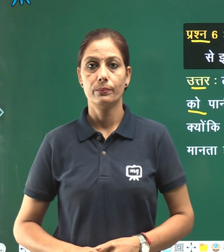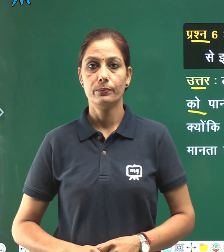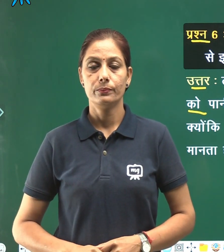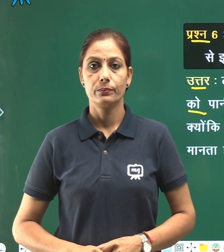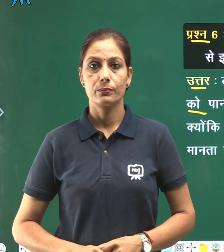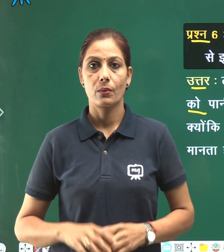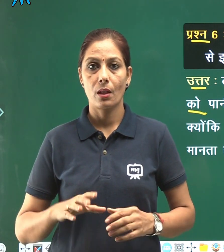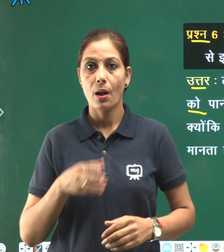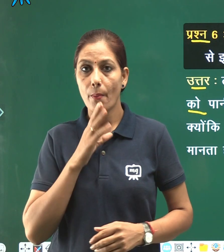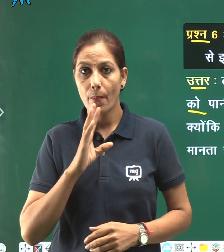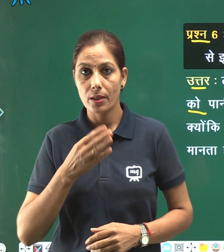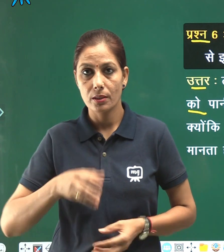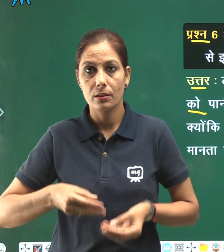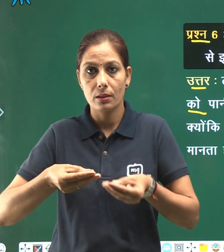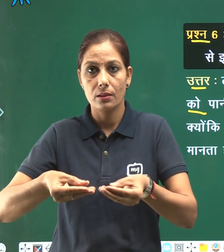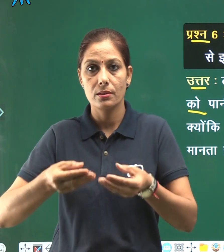पानी देने से